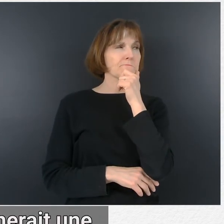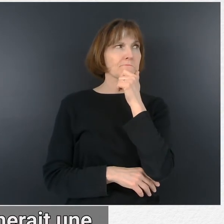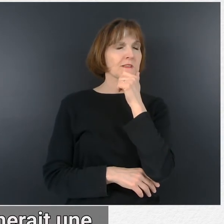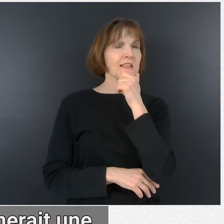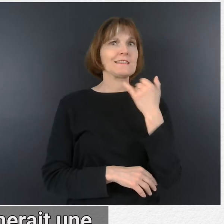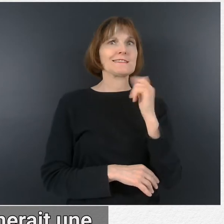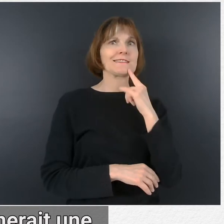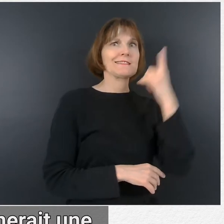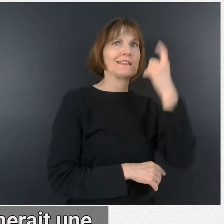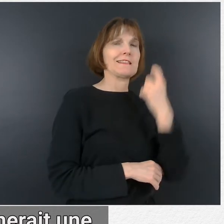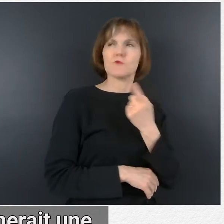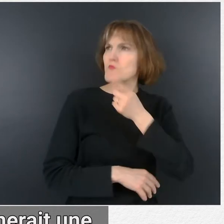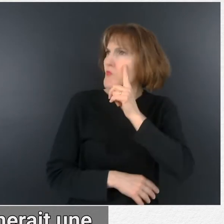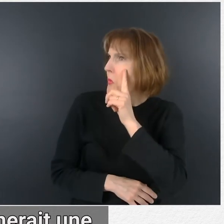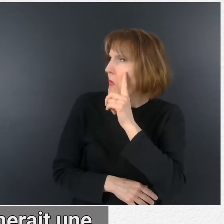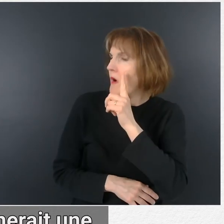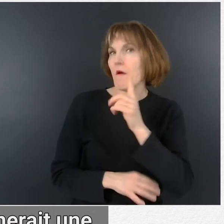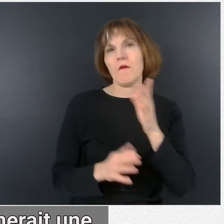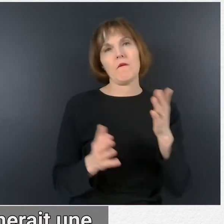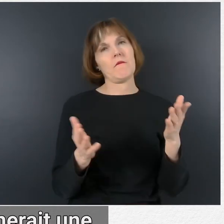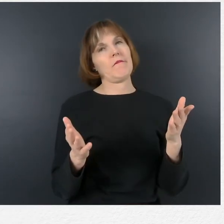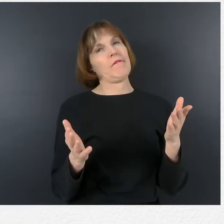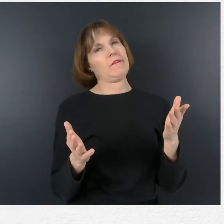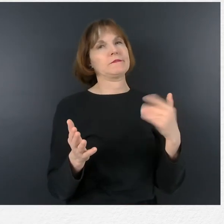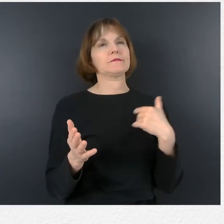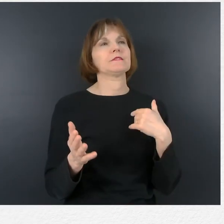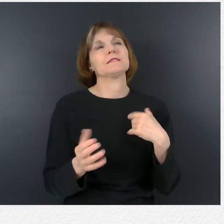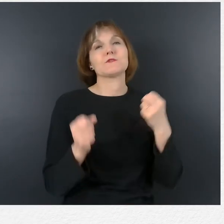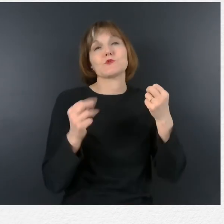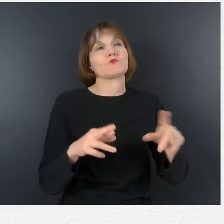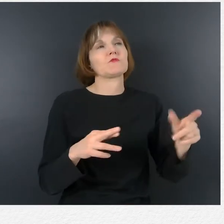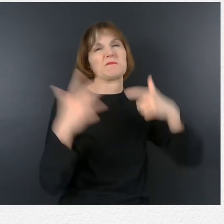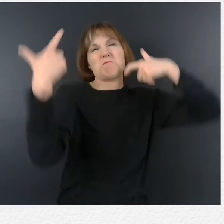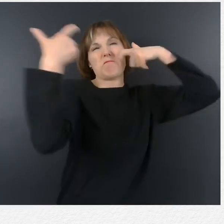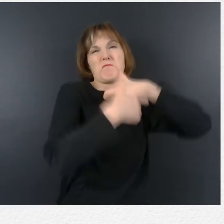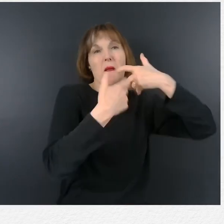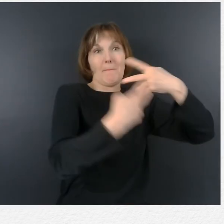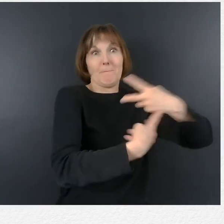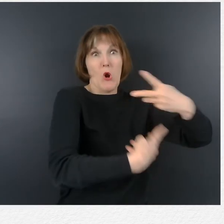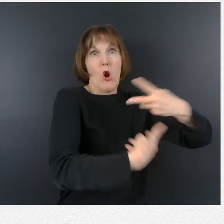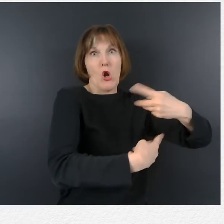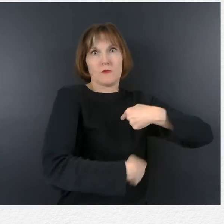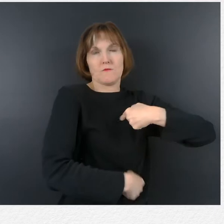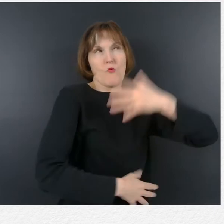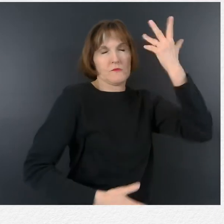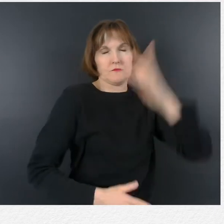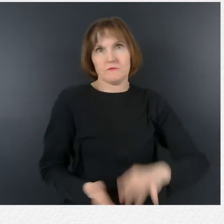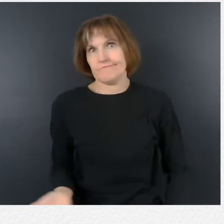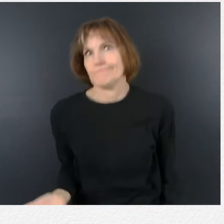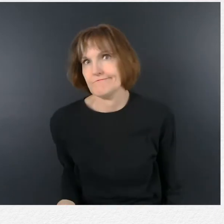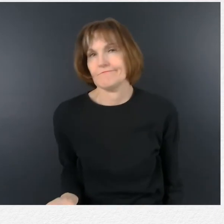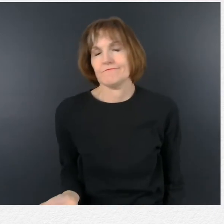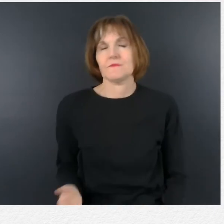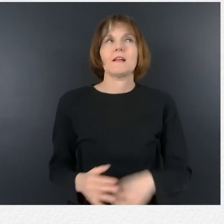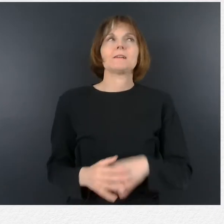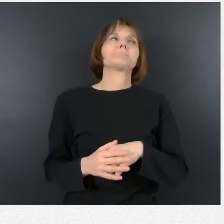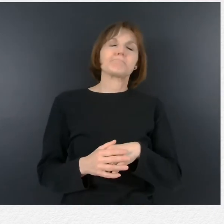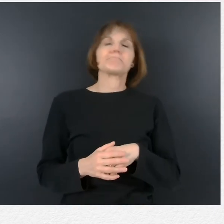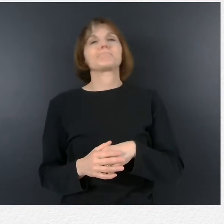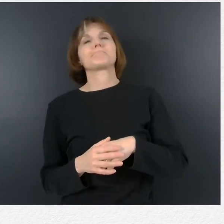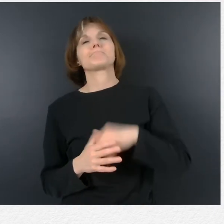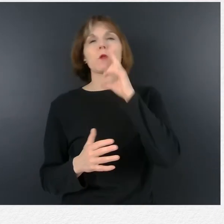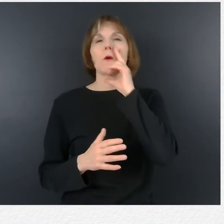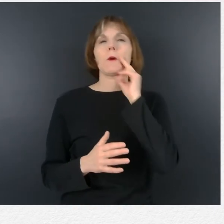Cela déclencherait une certaine hilarité parmi les autres habitants de l'immeuble. Il décida donc de garder